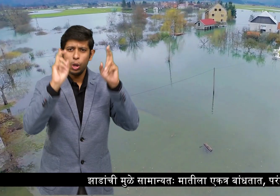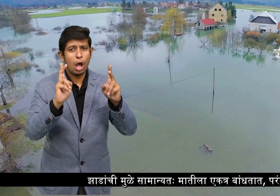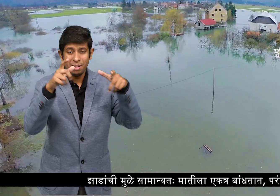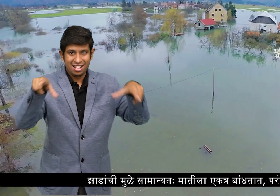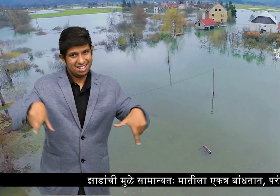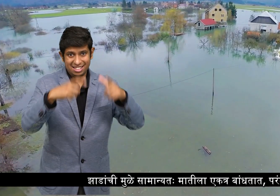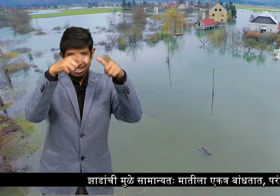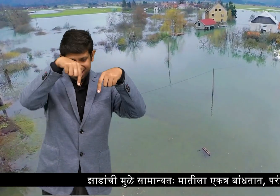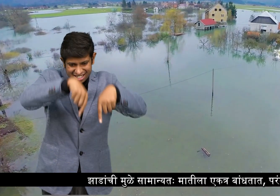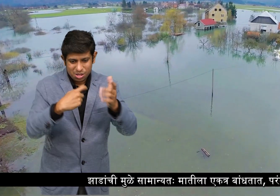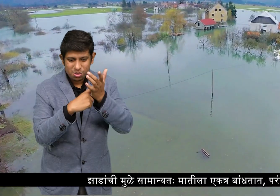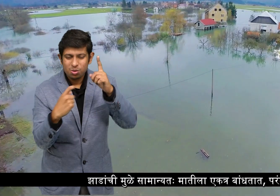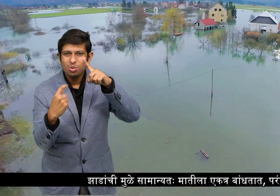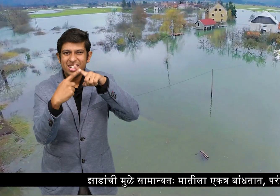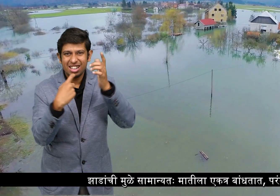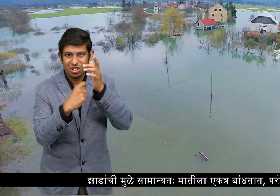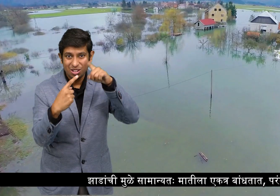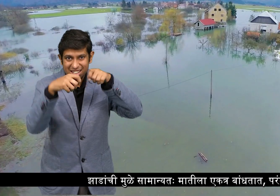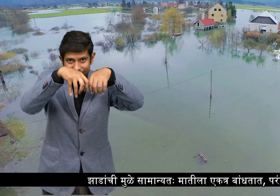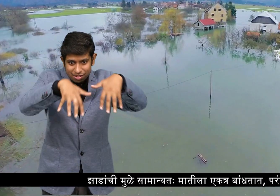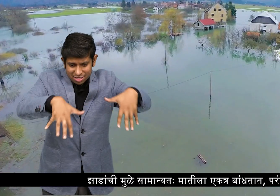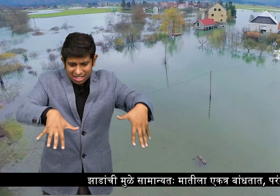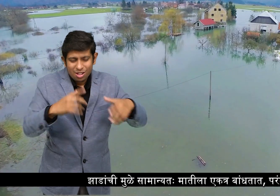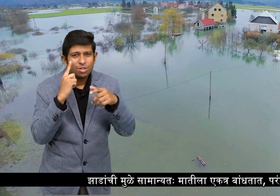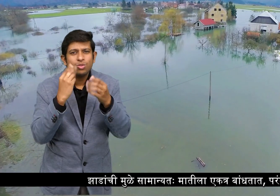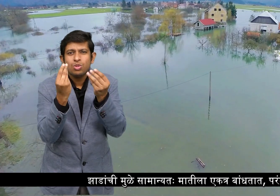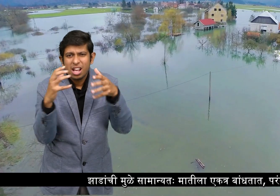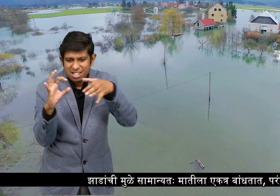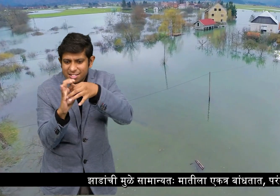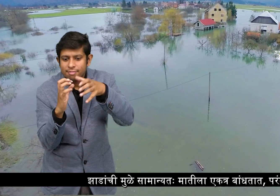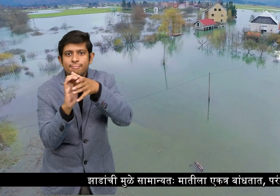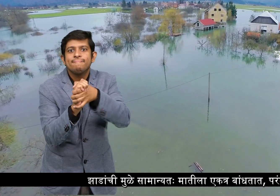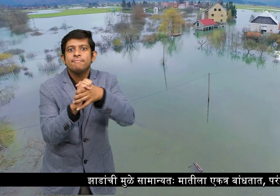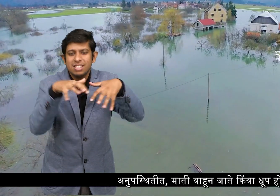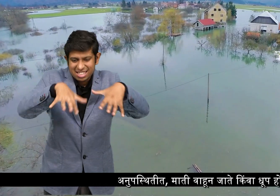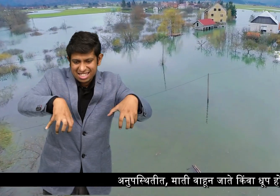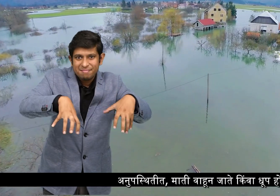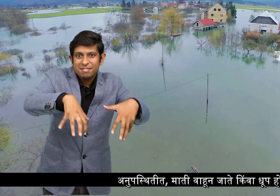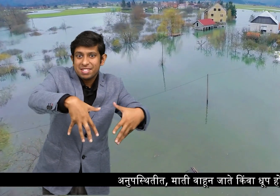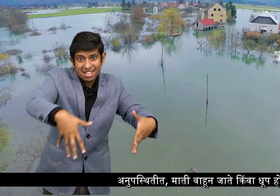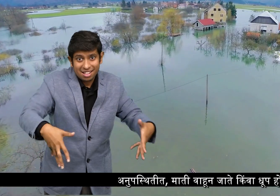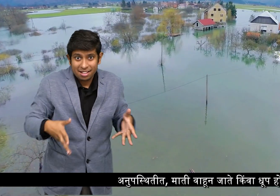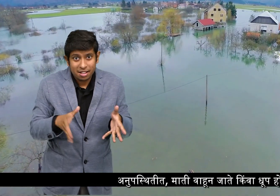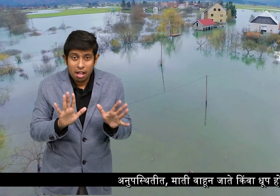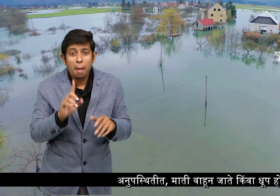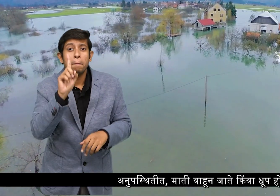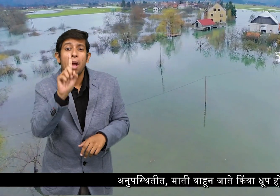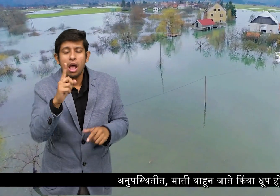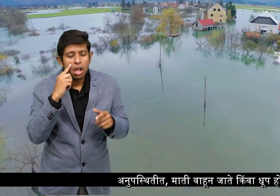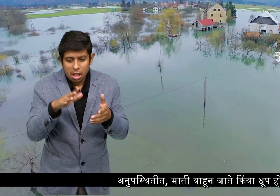झाडांची मुळे सामान्यतः मातीतले एकत्र बांधतात, परंतु त्यांच्या अनुपस्थितीत माती वाहून